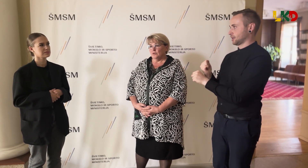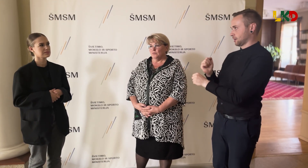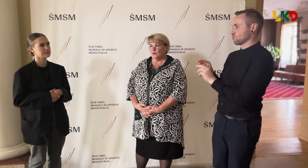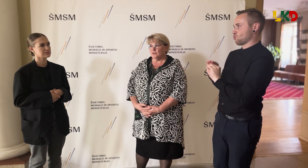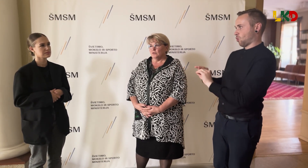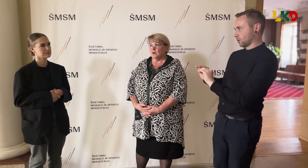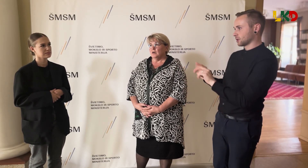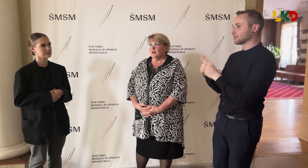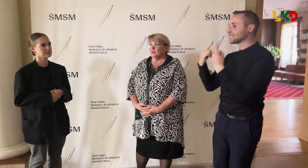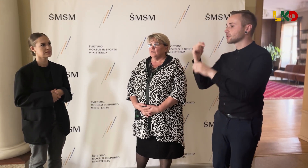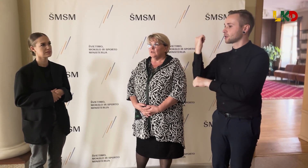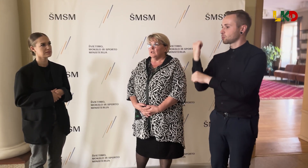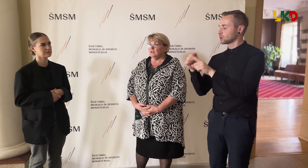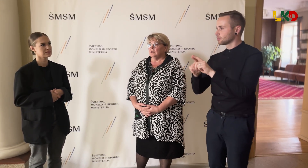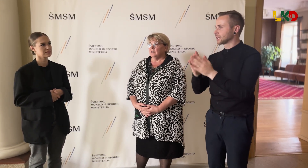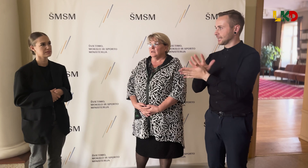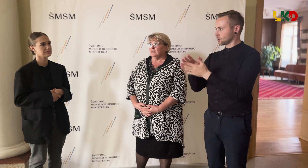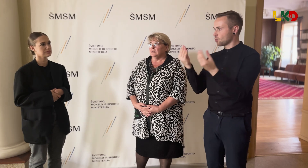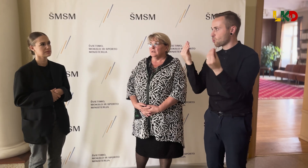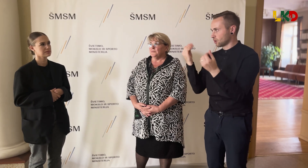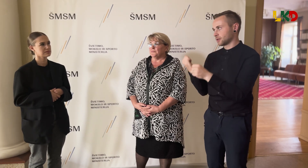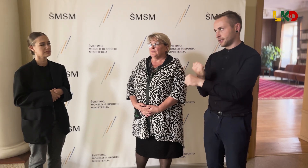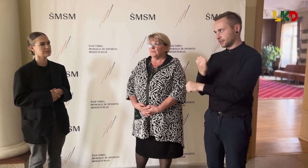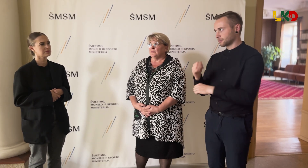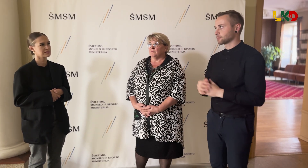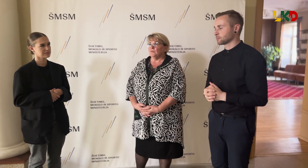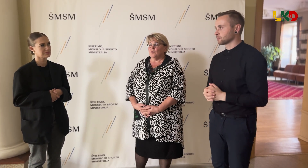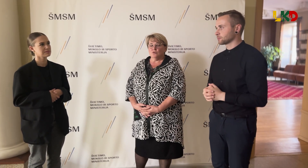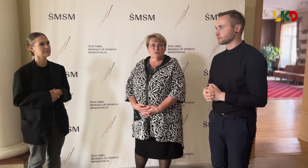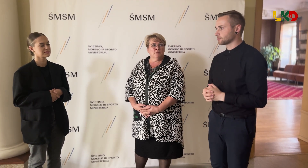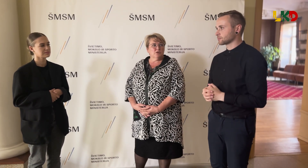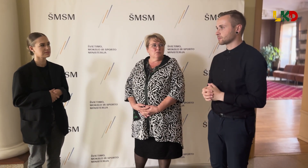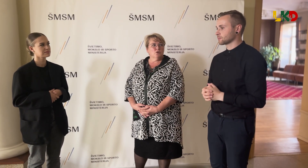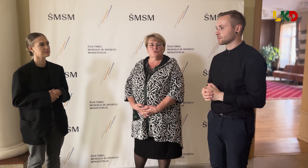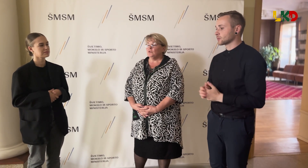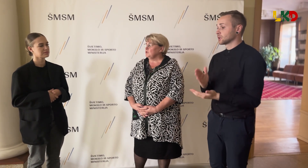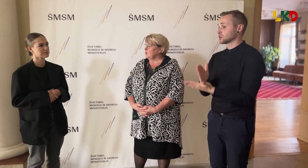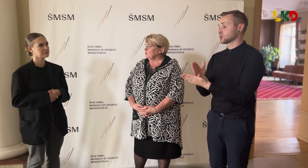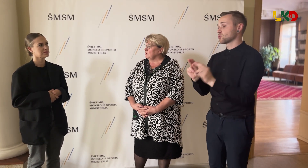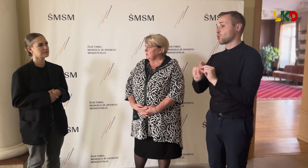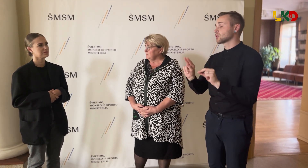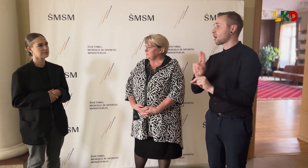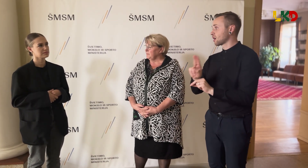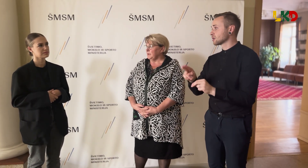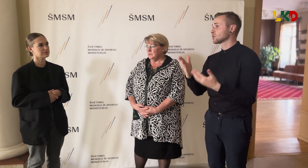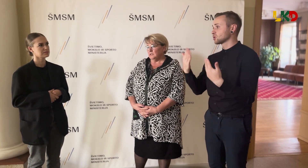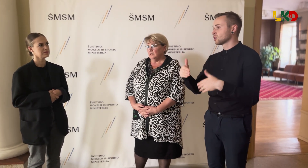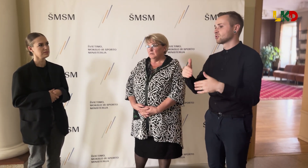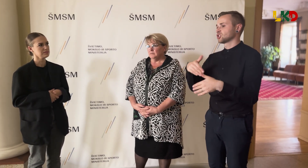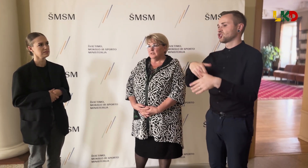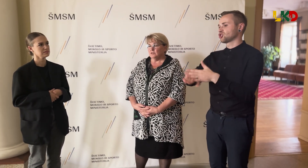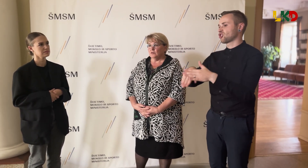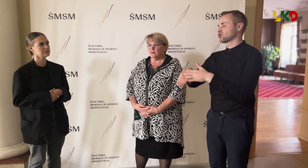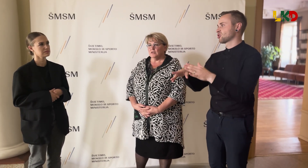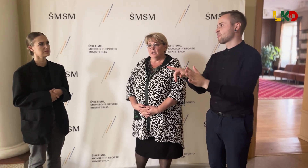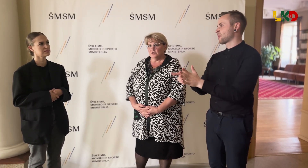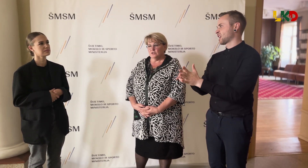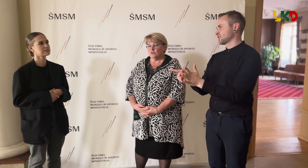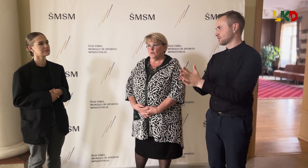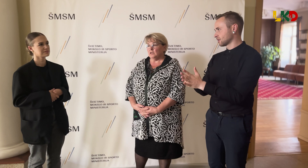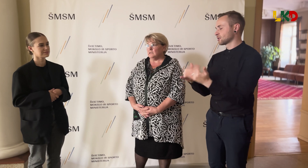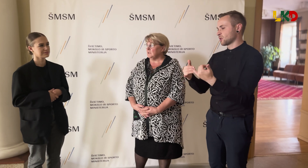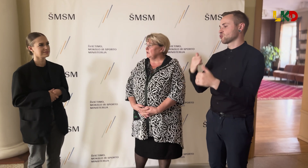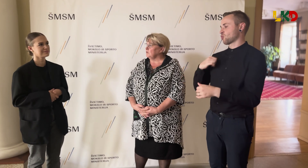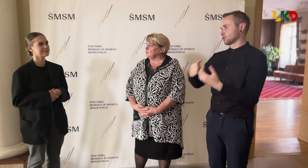pedagogai, kaip darbuotojai. Todėl, kad nemažai mokytojų išėjo į pensiją, tiesiog